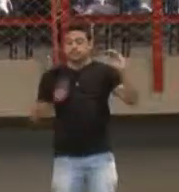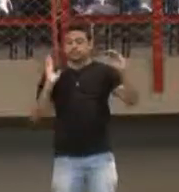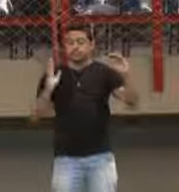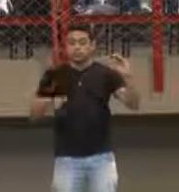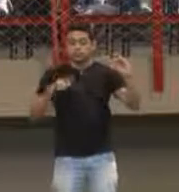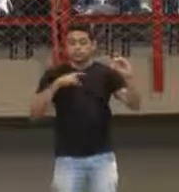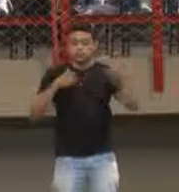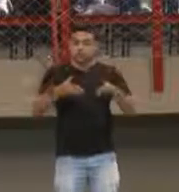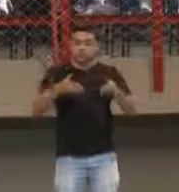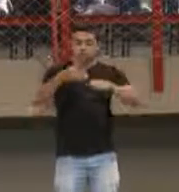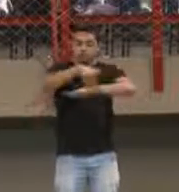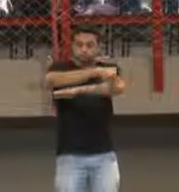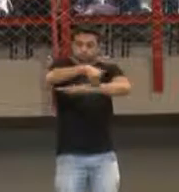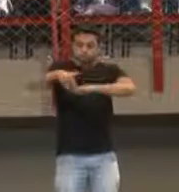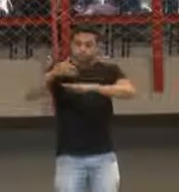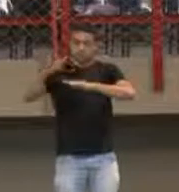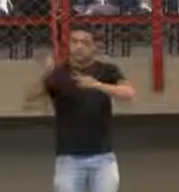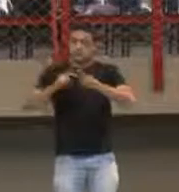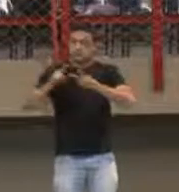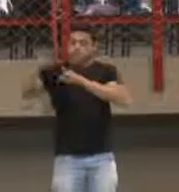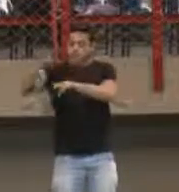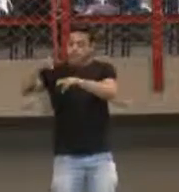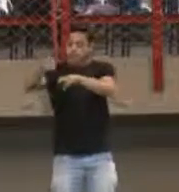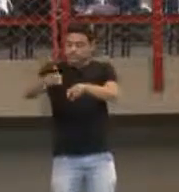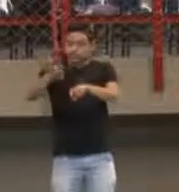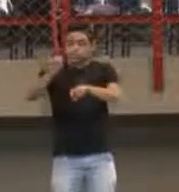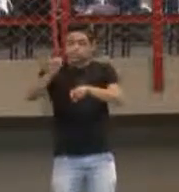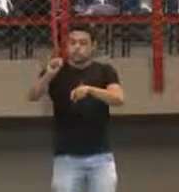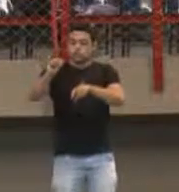inundação de estradas e plantações de